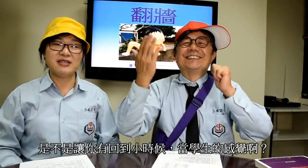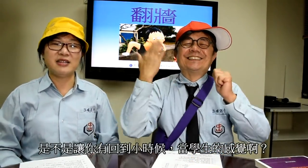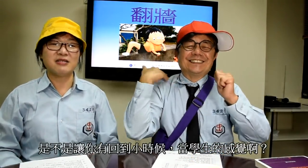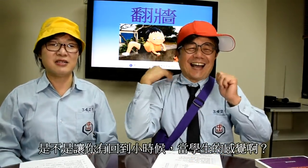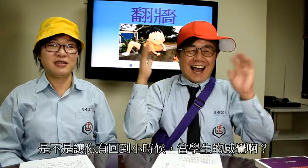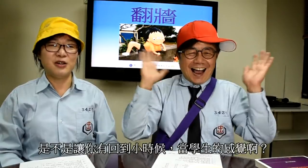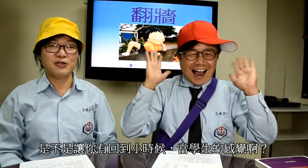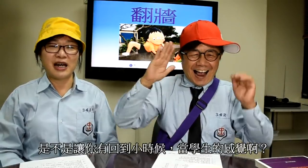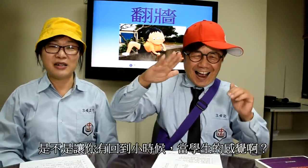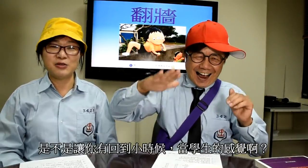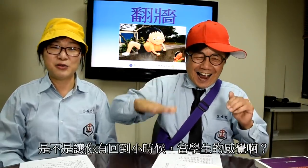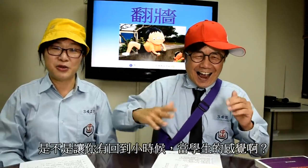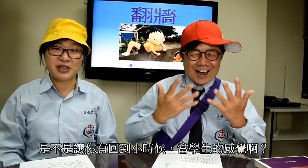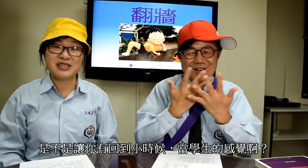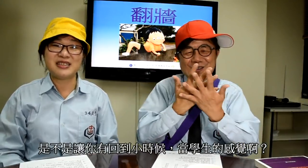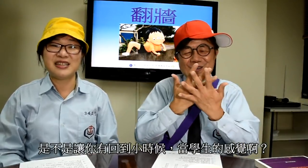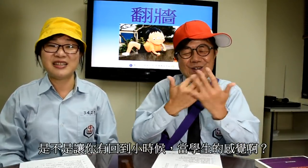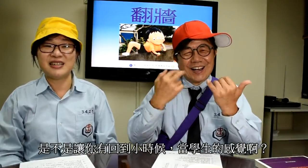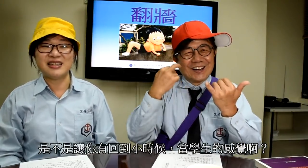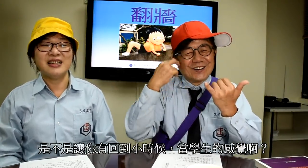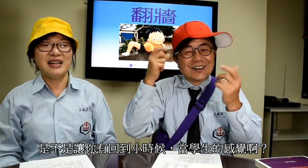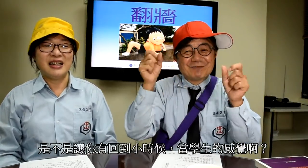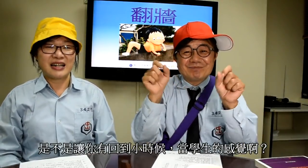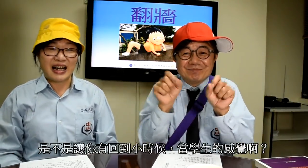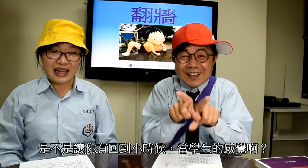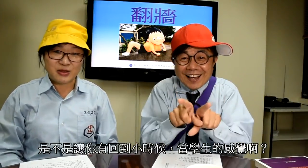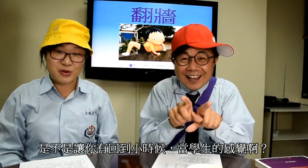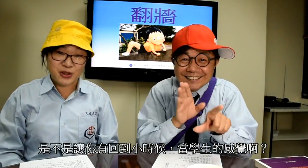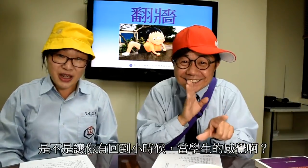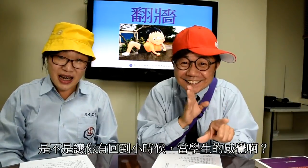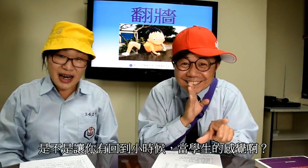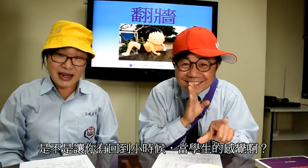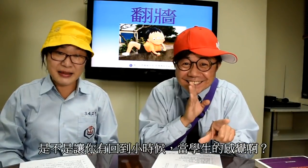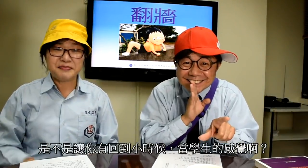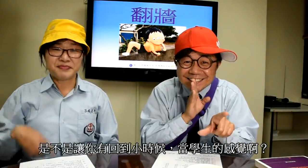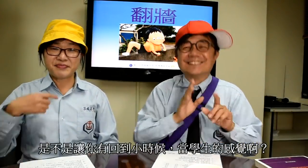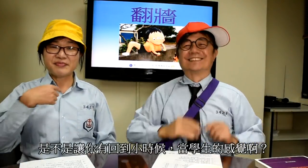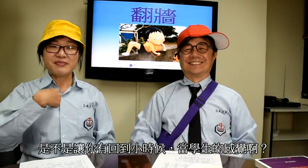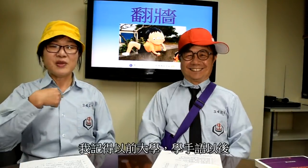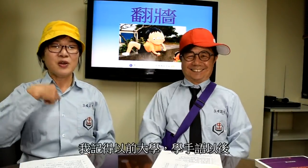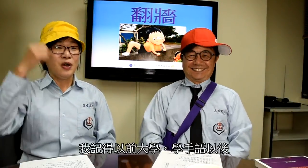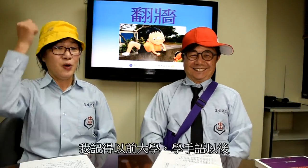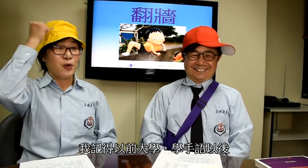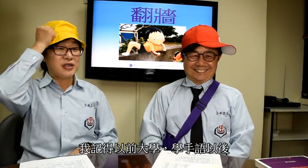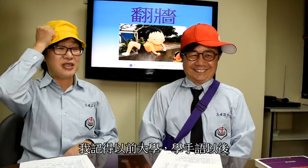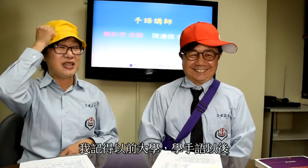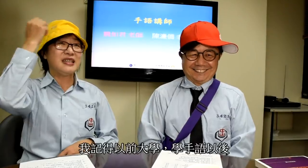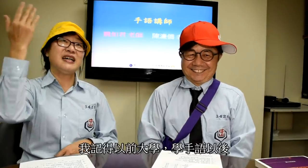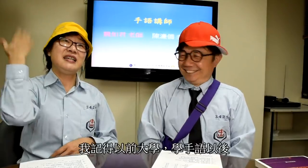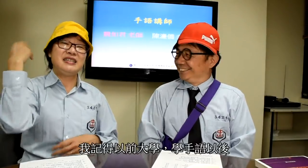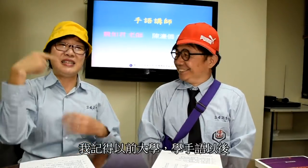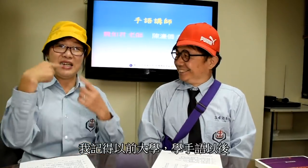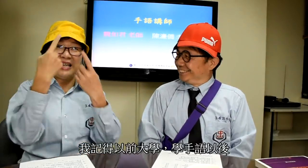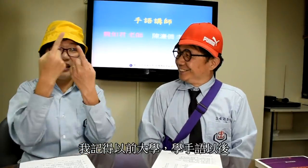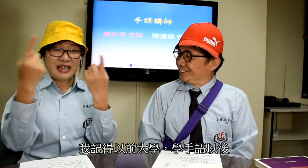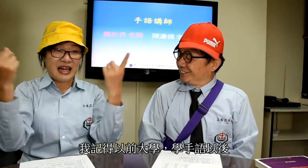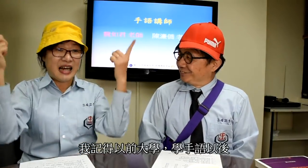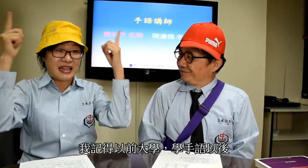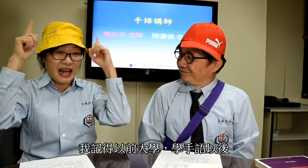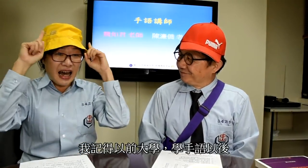时候当学生的感觉啊？我记得以前大